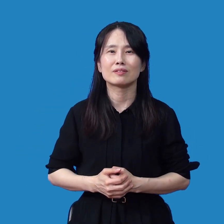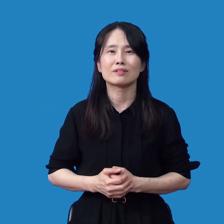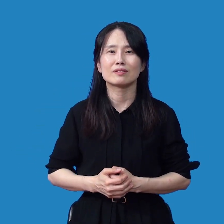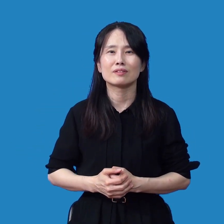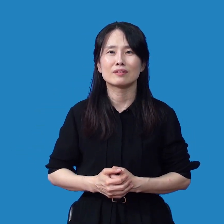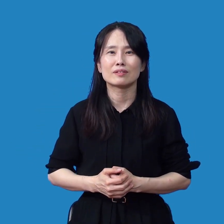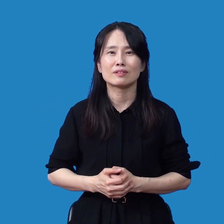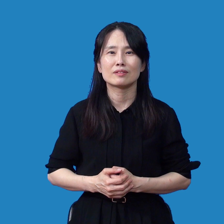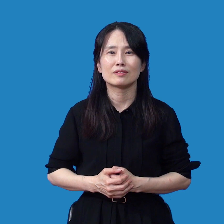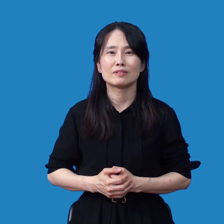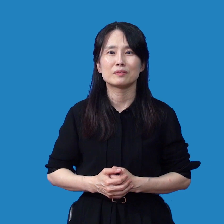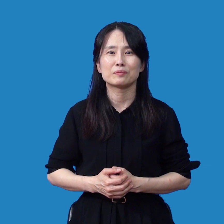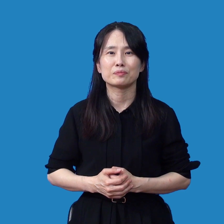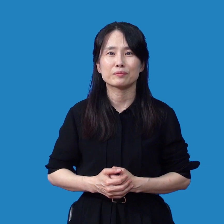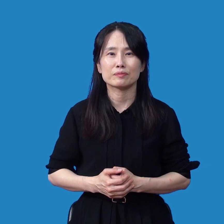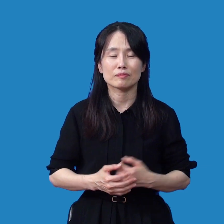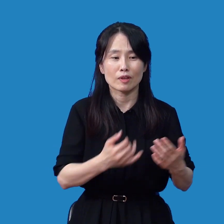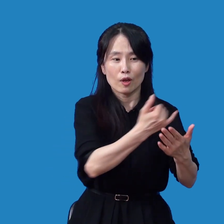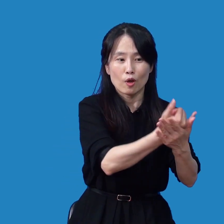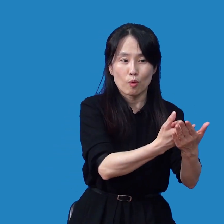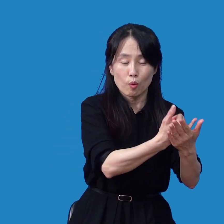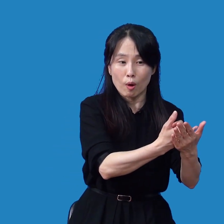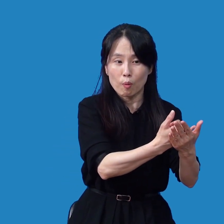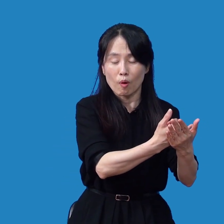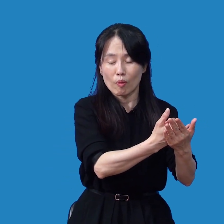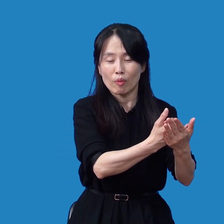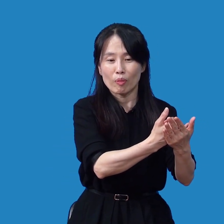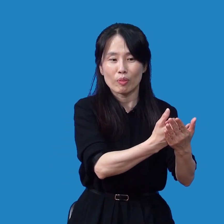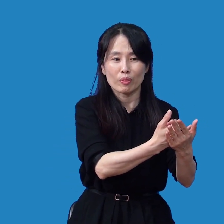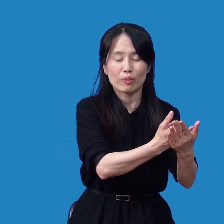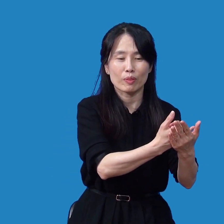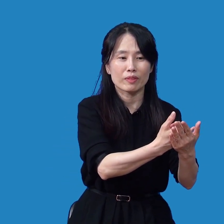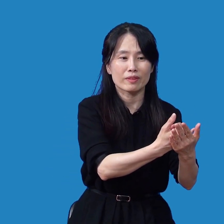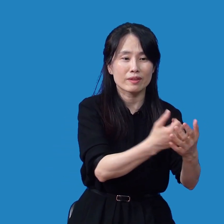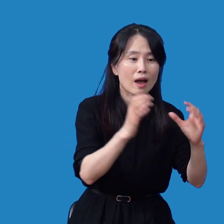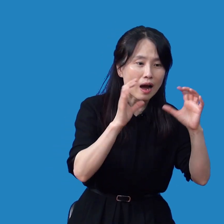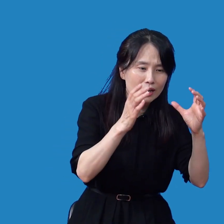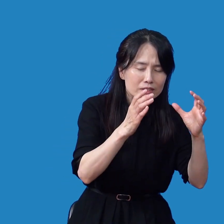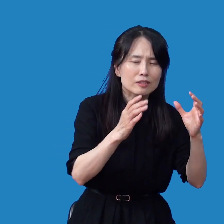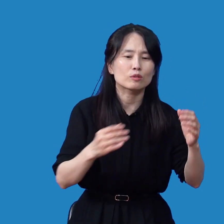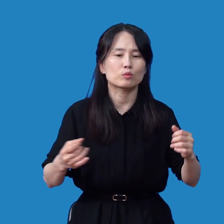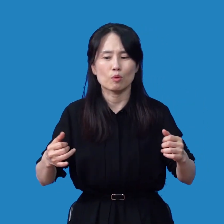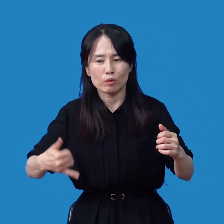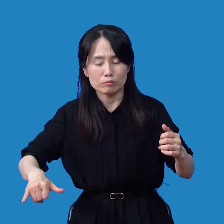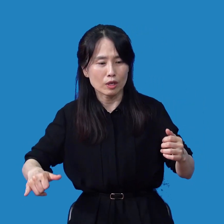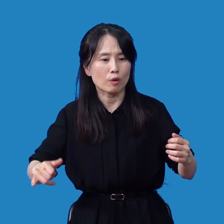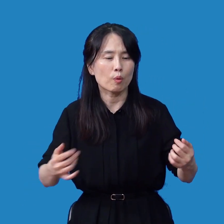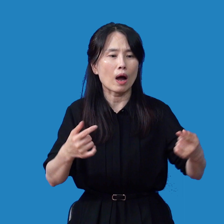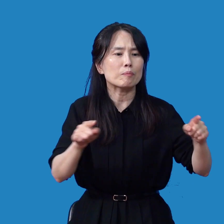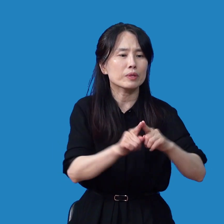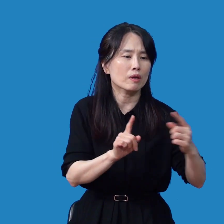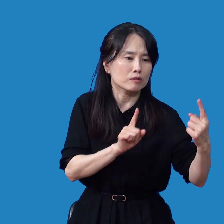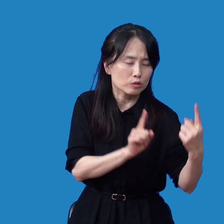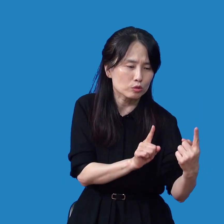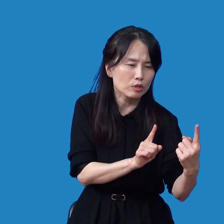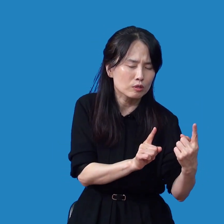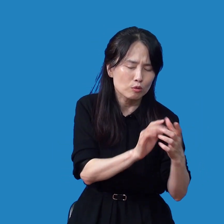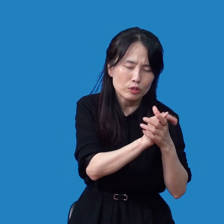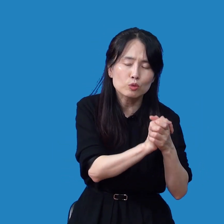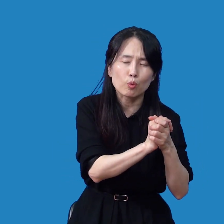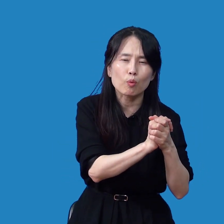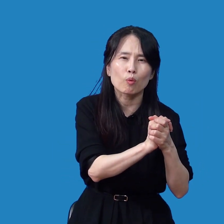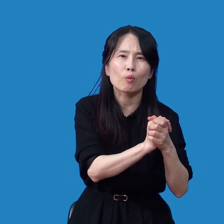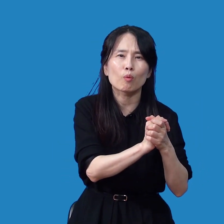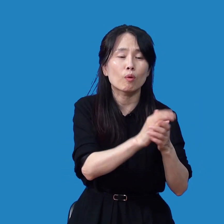했습니다. 고아원 아이들과 1대1로 이렇게 기도하는 시간이 있는데 막내는 그 기도하면서 제일